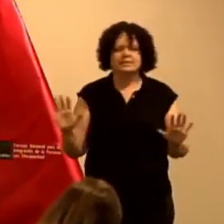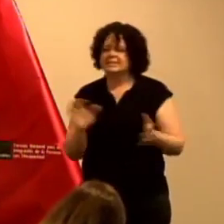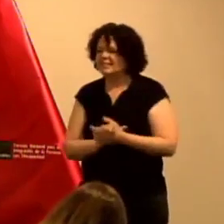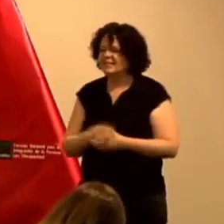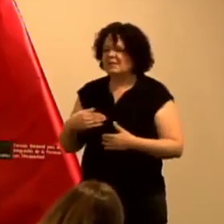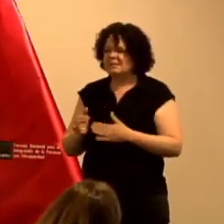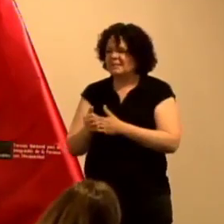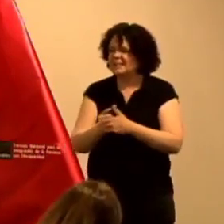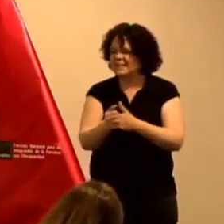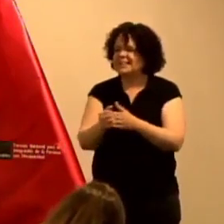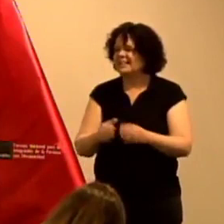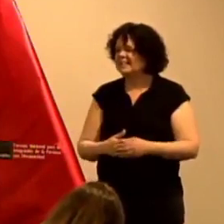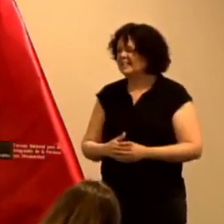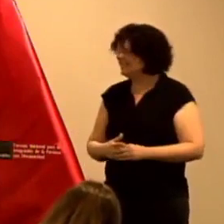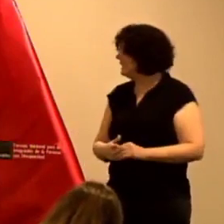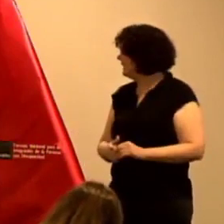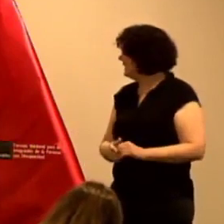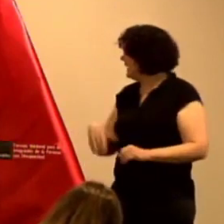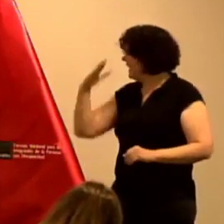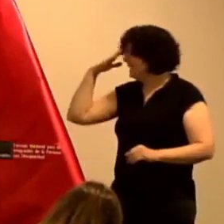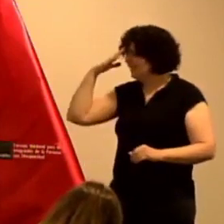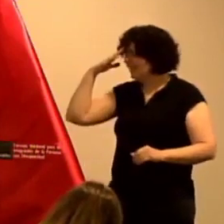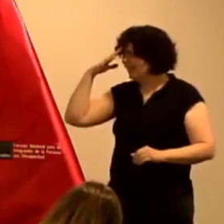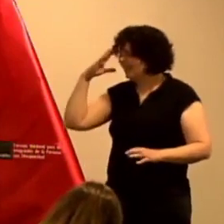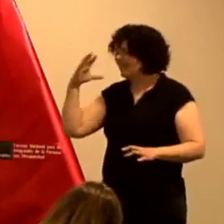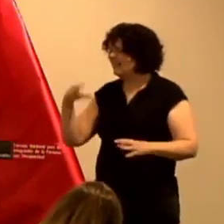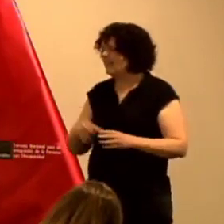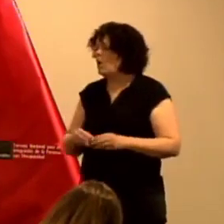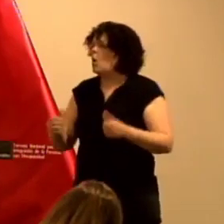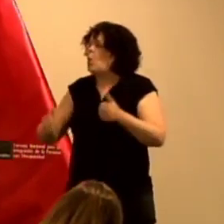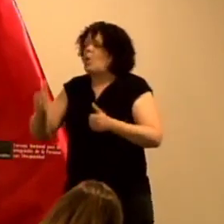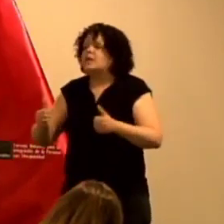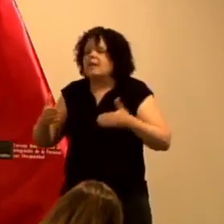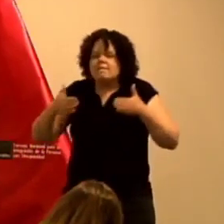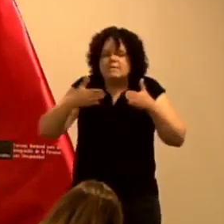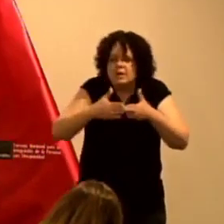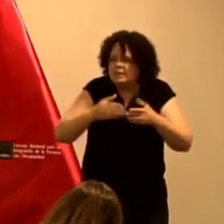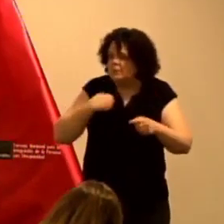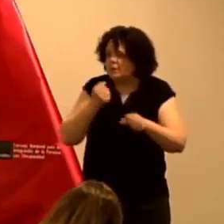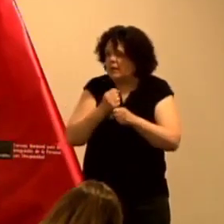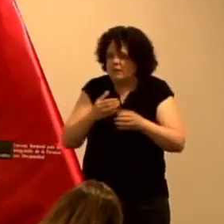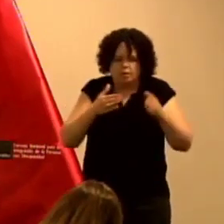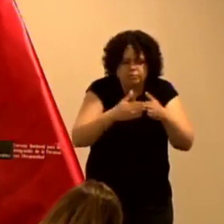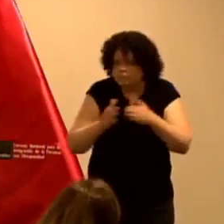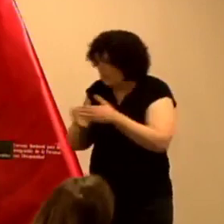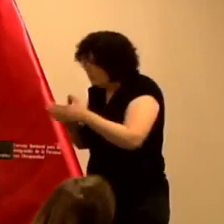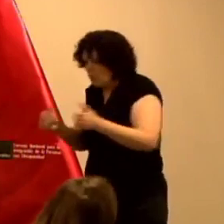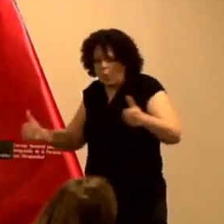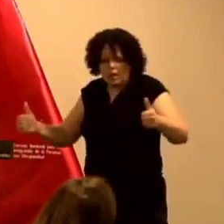puede orientar a poder saber con qué tipo de enfoque estamos trabajando. Uy, de